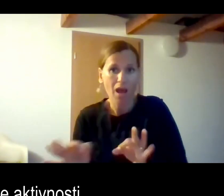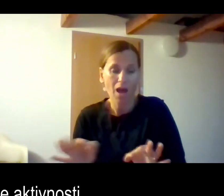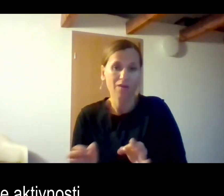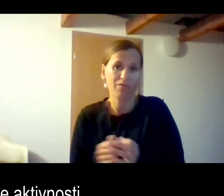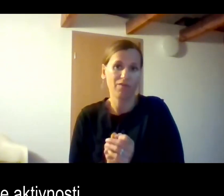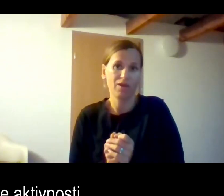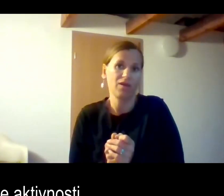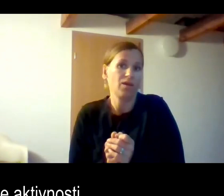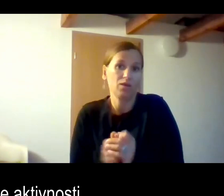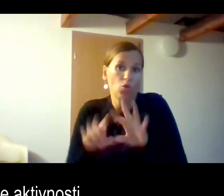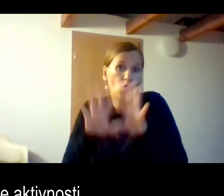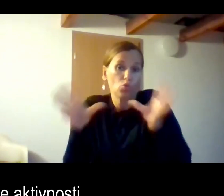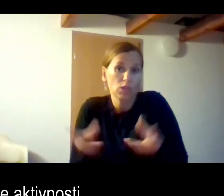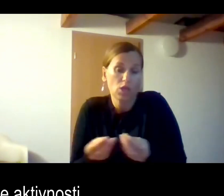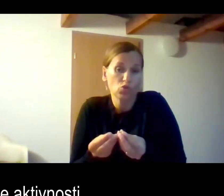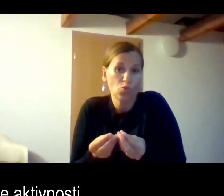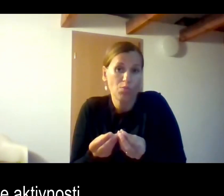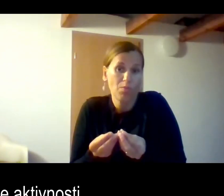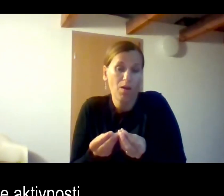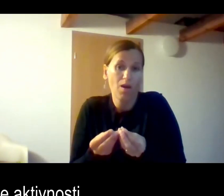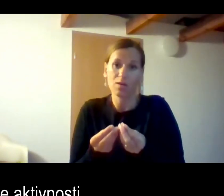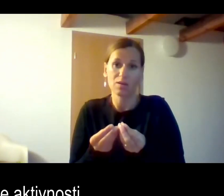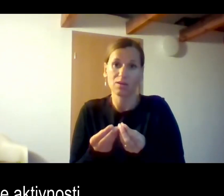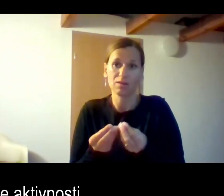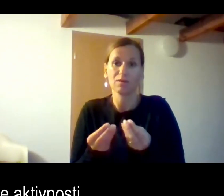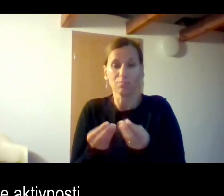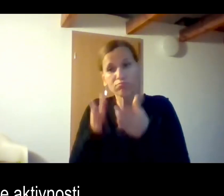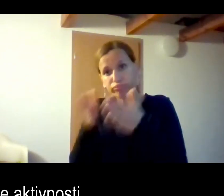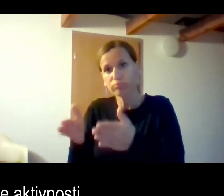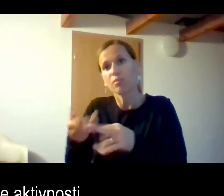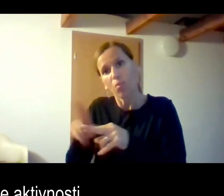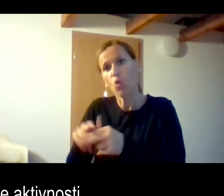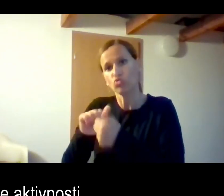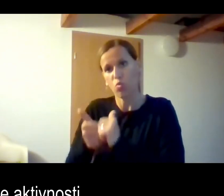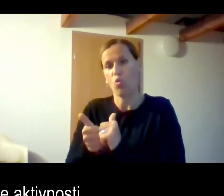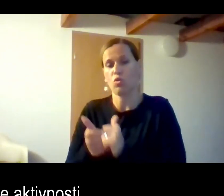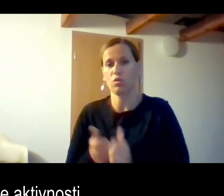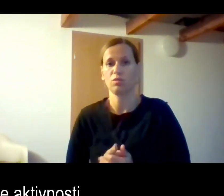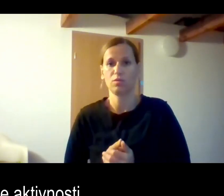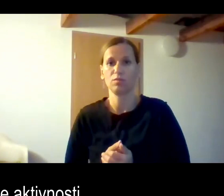in vseh športnih aktivnosti, ki spadajo zraven.